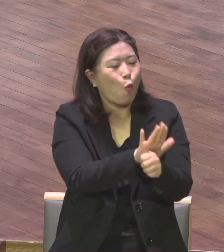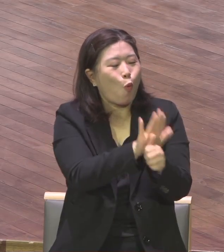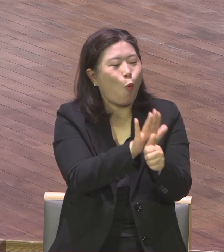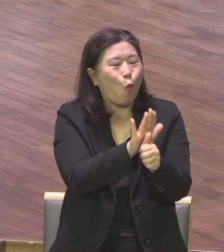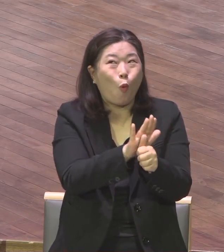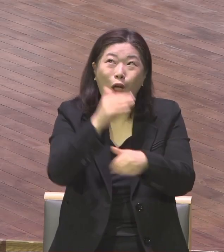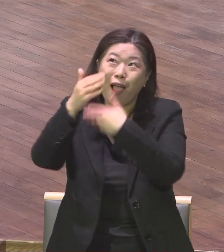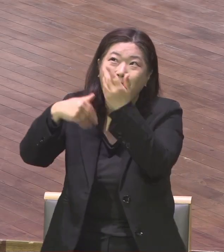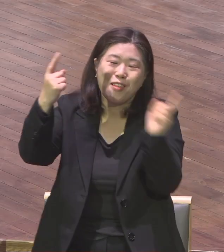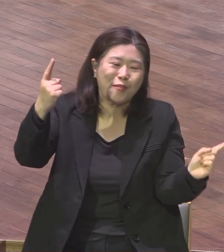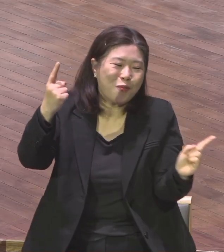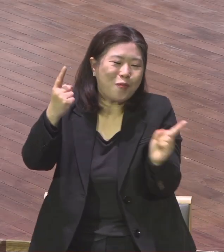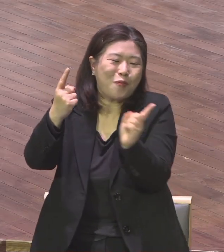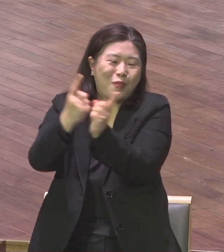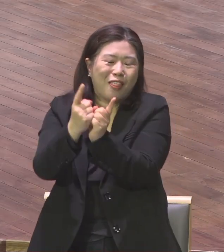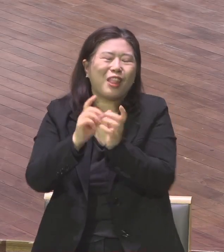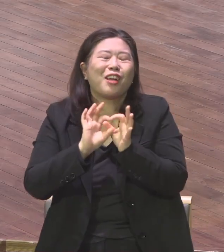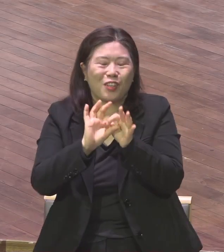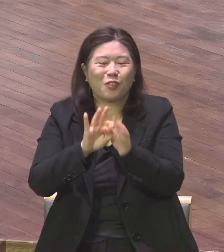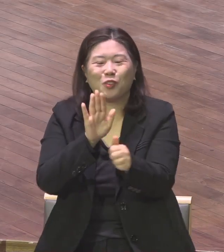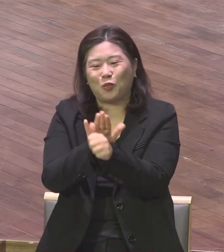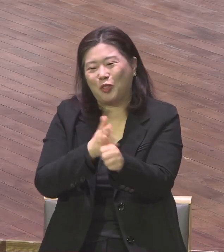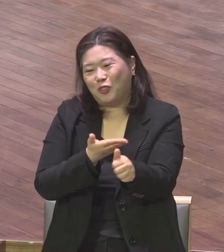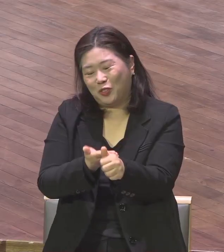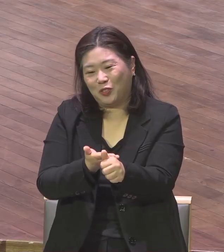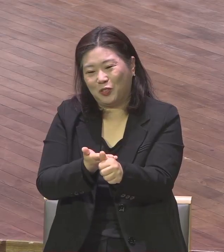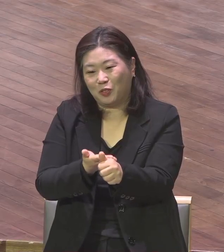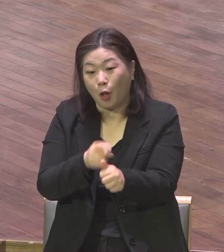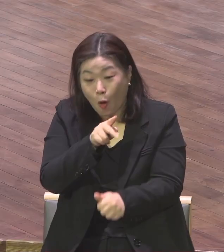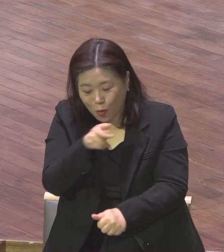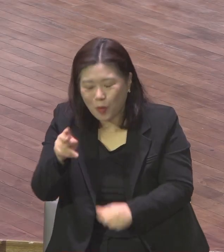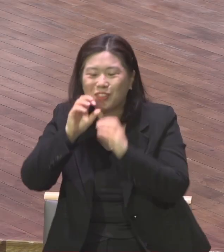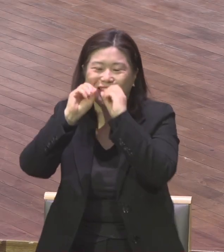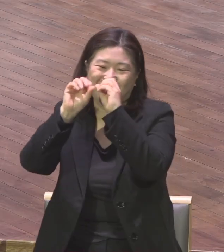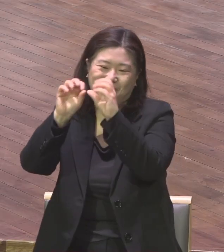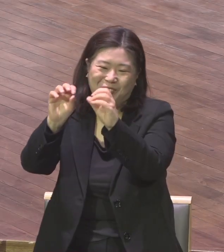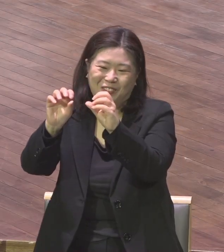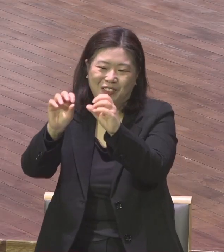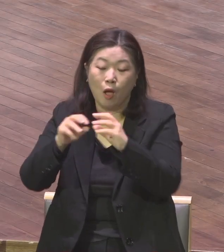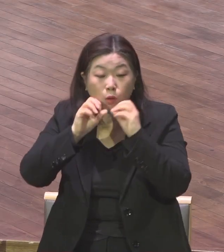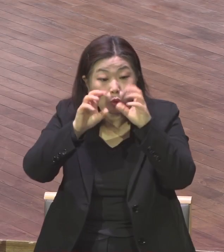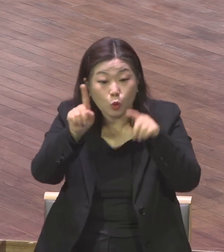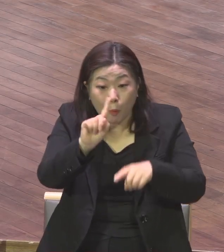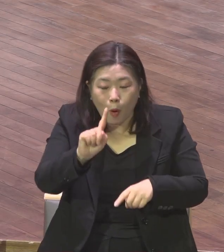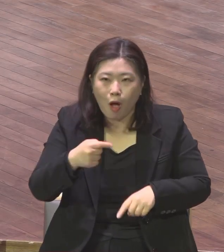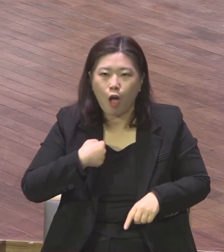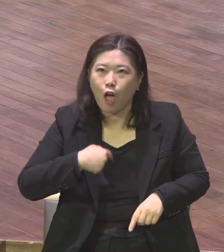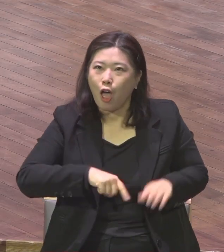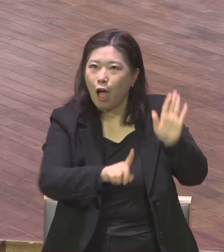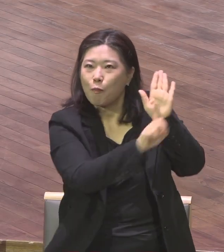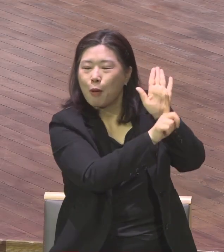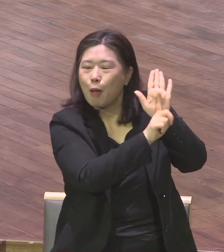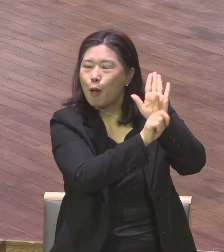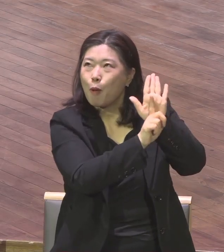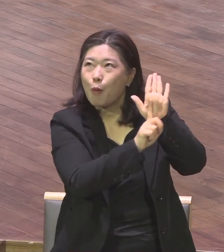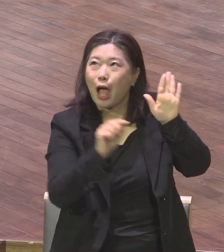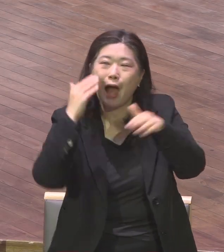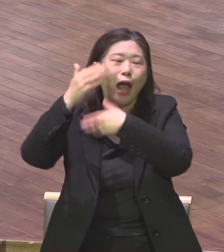뭐예요? 떠드는 겁니다. 소문 내는 겁니다. 그게 전도예요. 그게